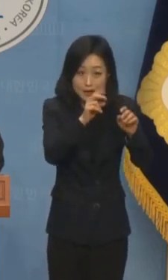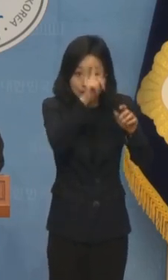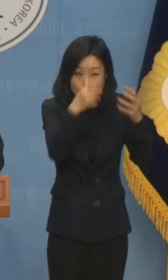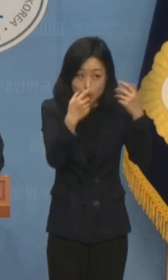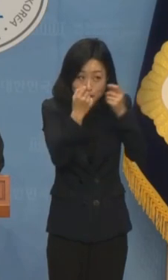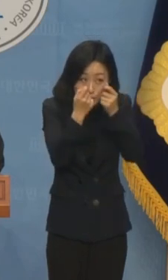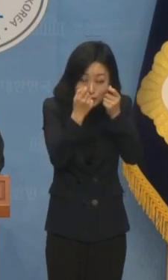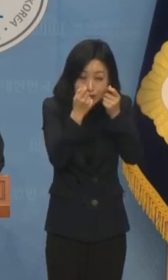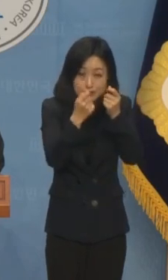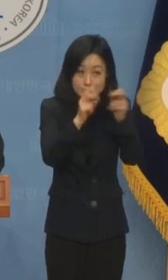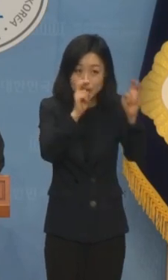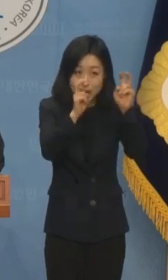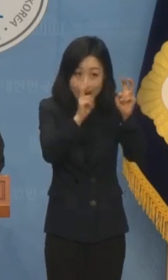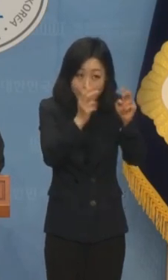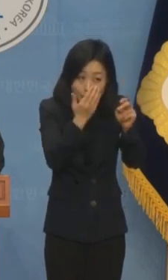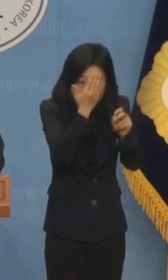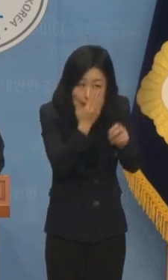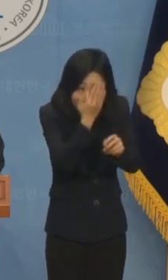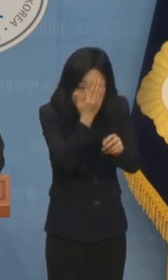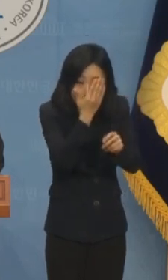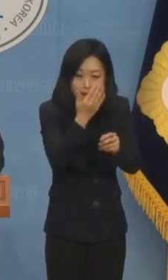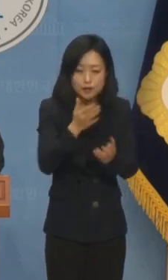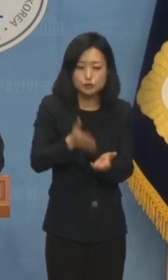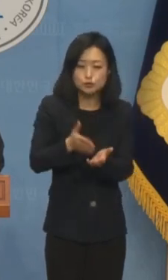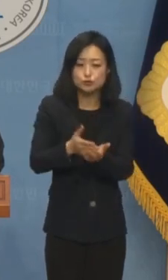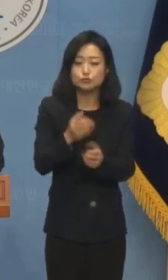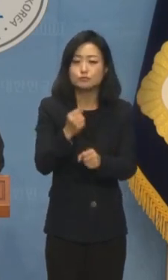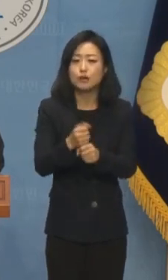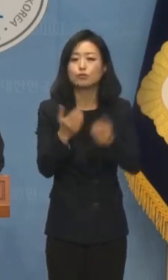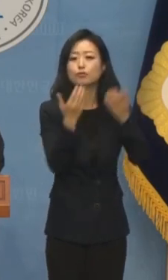만들겠다는 입장을 천명한 것 아니겠습니까?